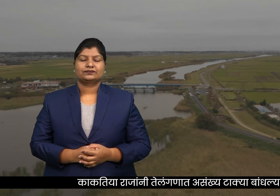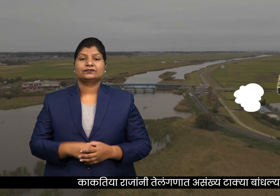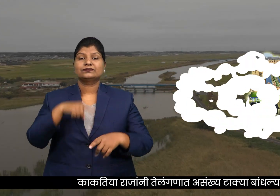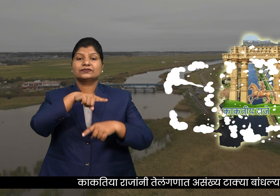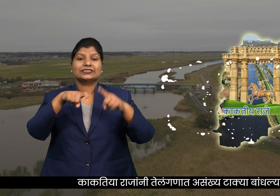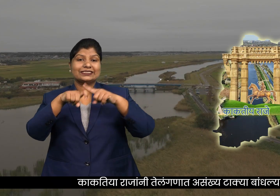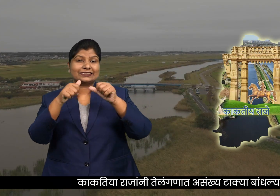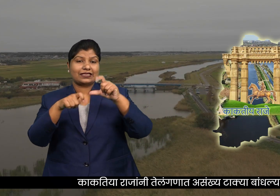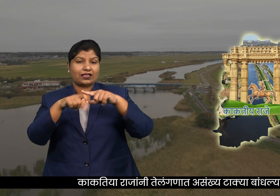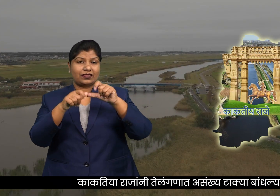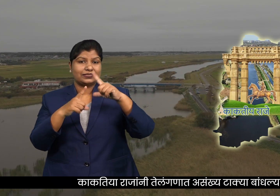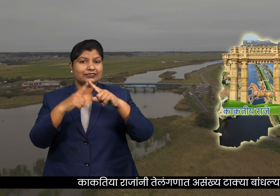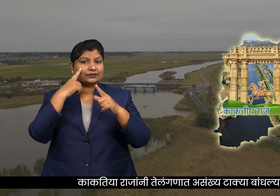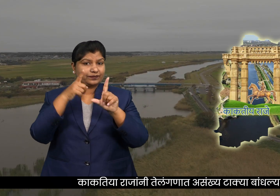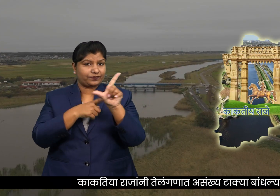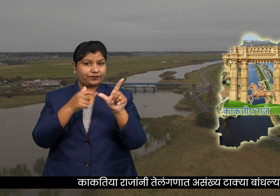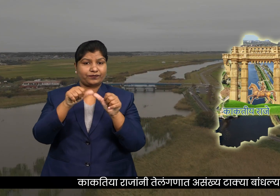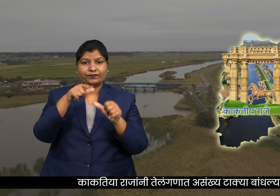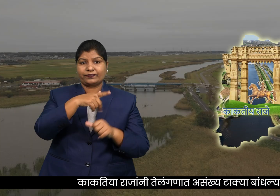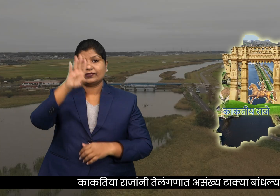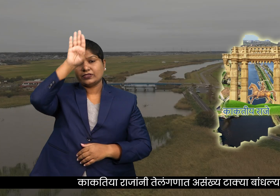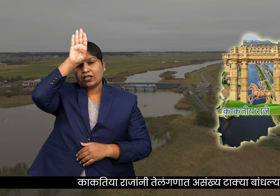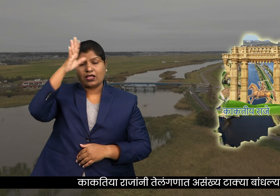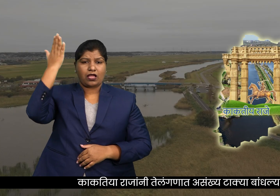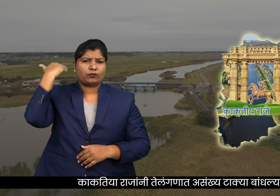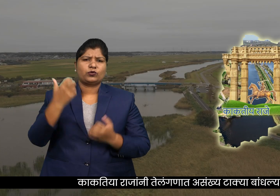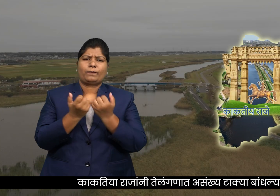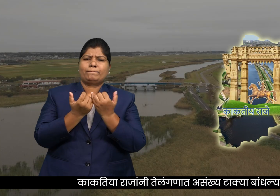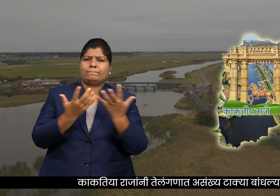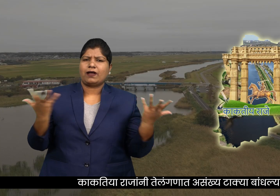काकतीय राजांनी तेलंगणात असंख्य टाक्या बांधल्या,